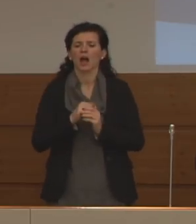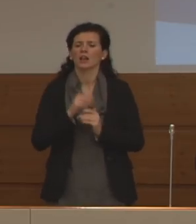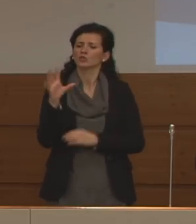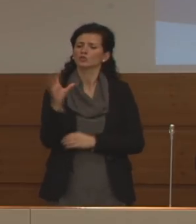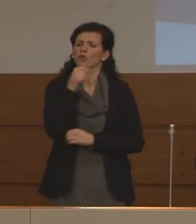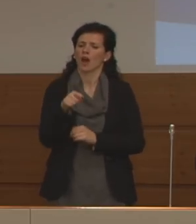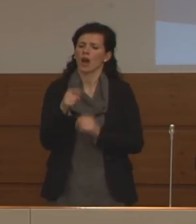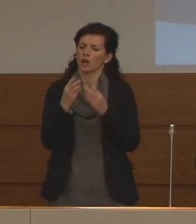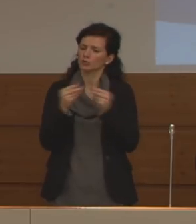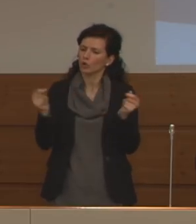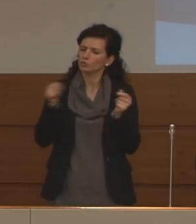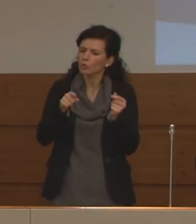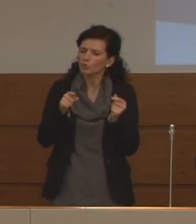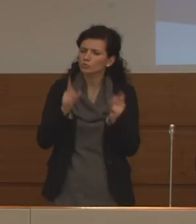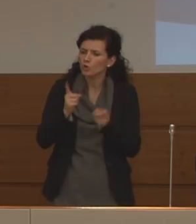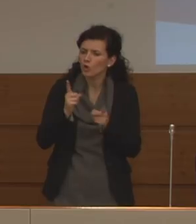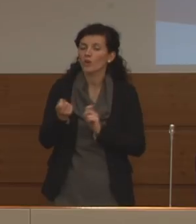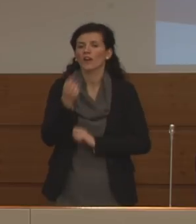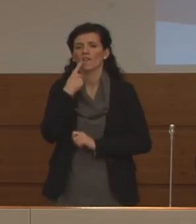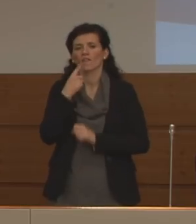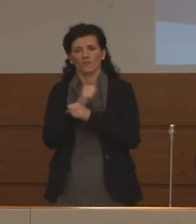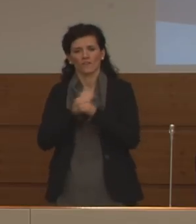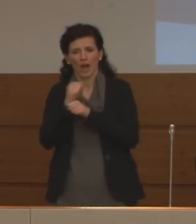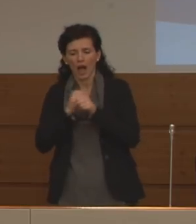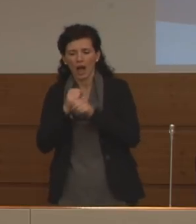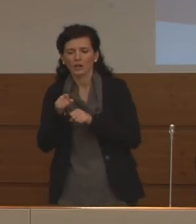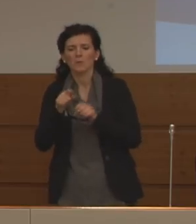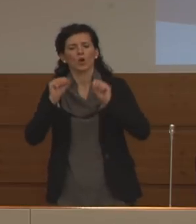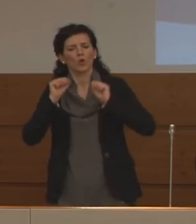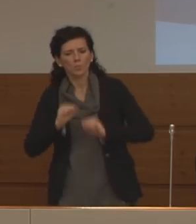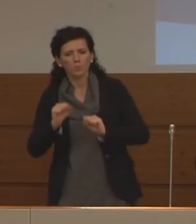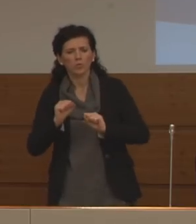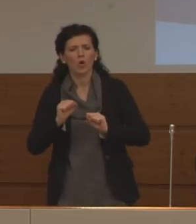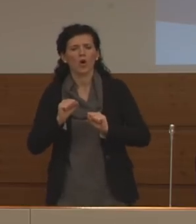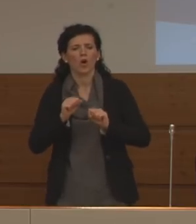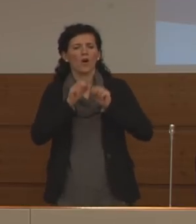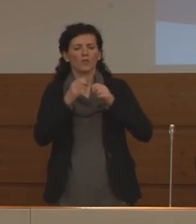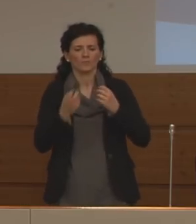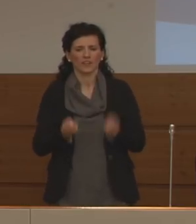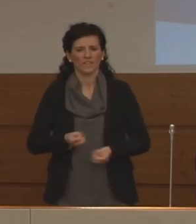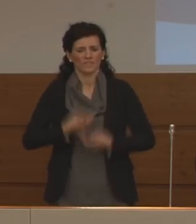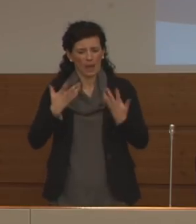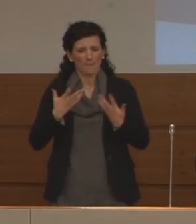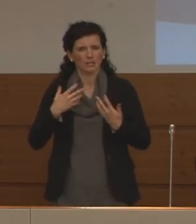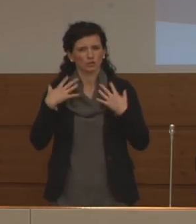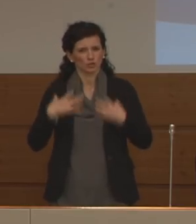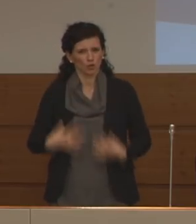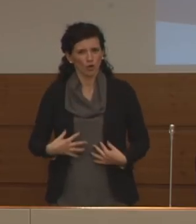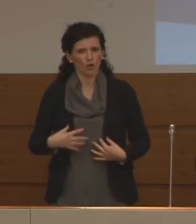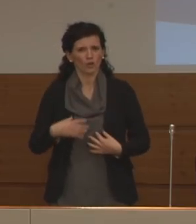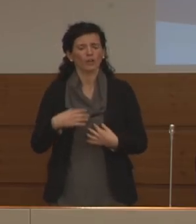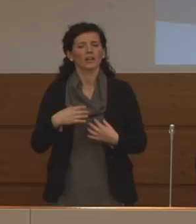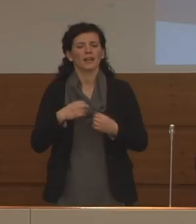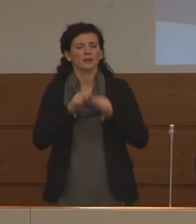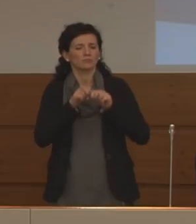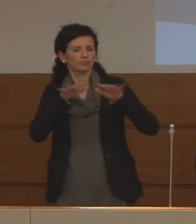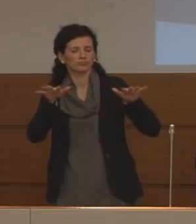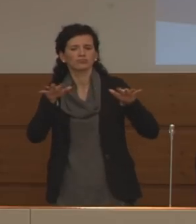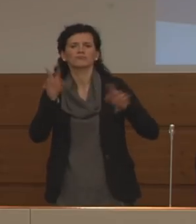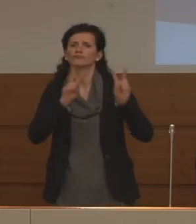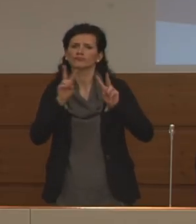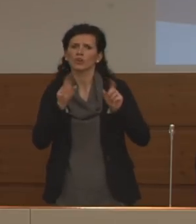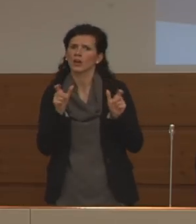che in qualche modo modulano la risposta infiammatoria che può essere alla base della sintomatologia